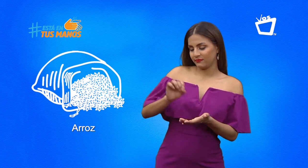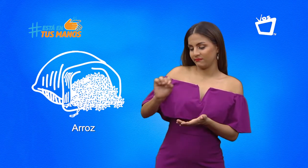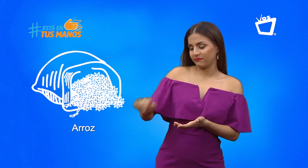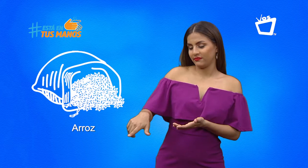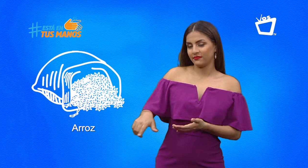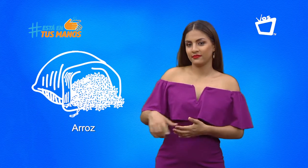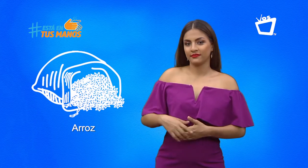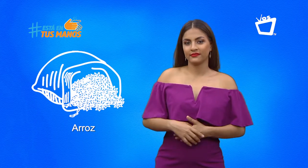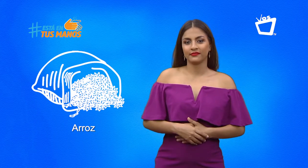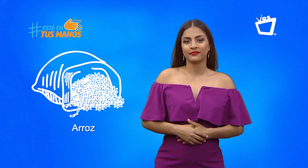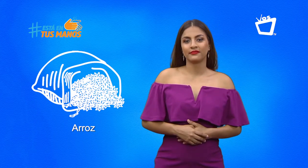arroz